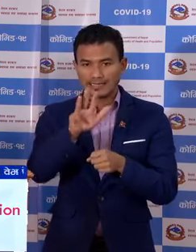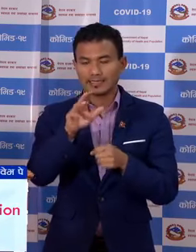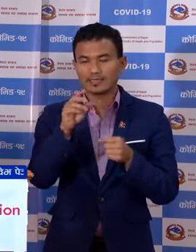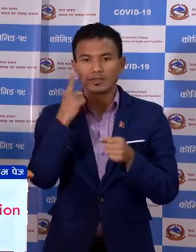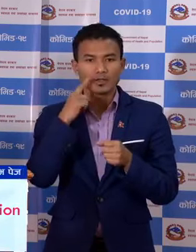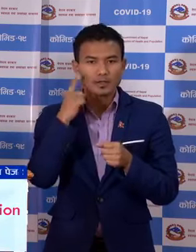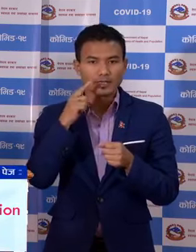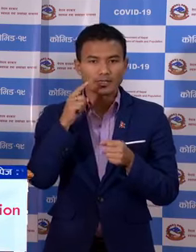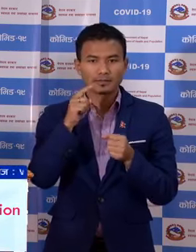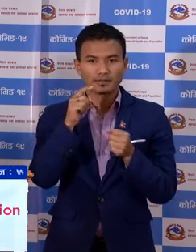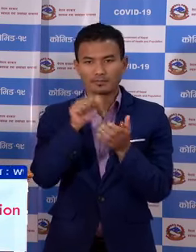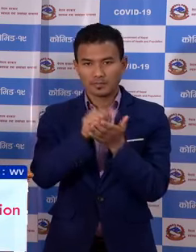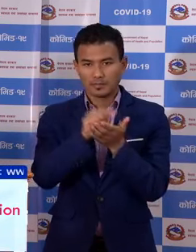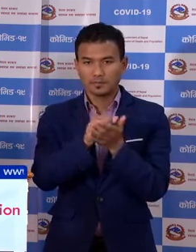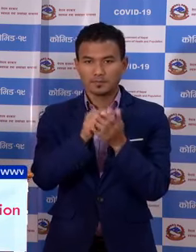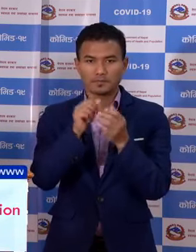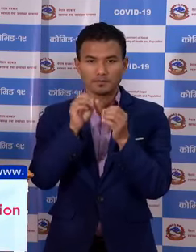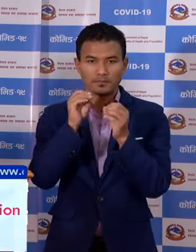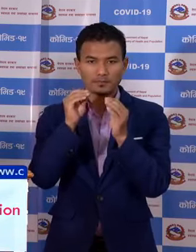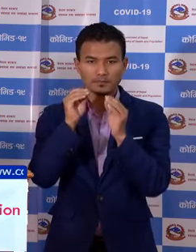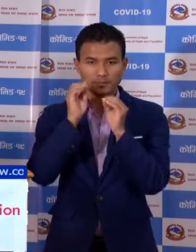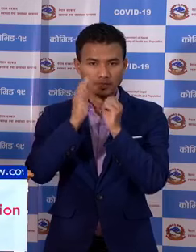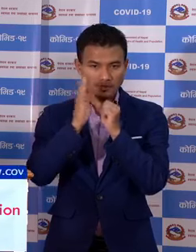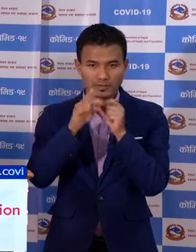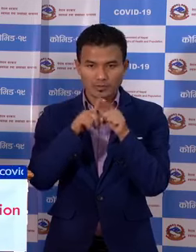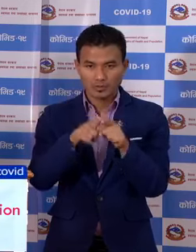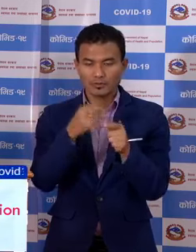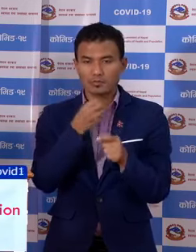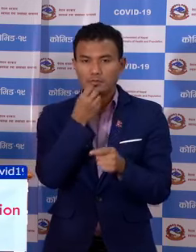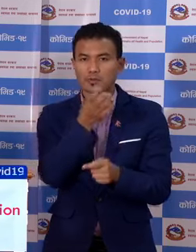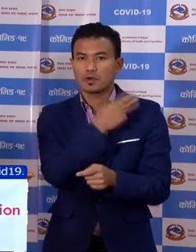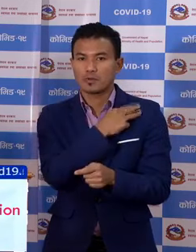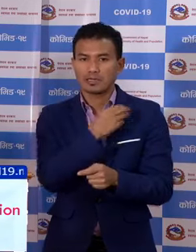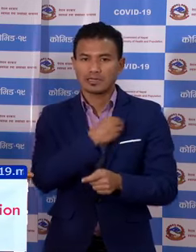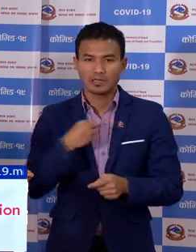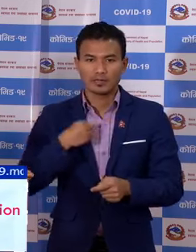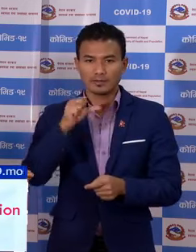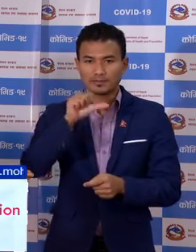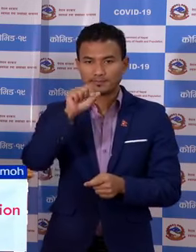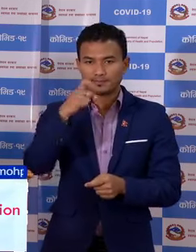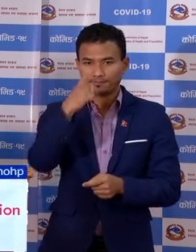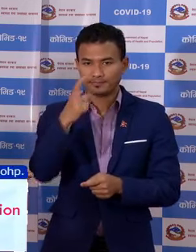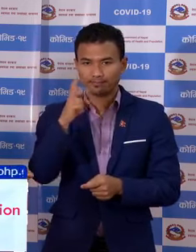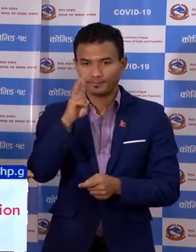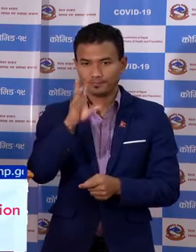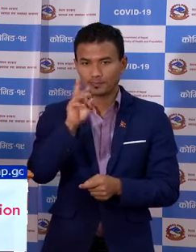COVID-19 को दैनिक मीडिया ब्रिफिङ लिएर म प्रवक्ता डाक्टर जागेश्वर गौतम यहाँ उपस्थित भएको छु।